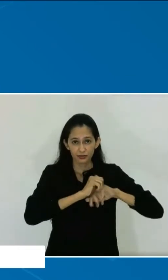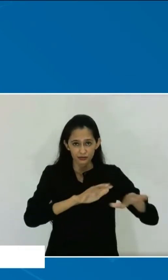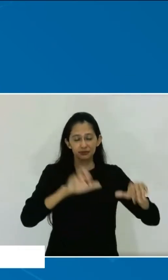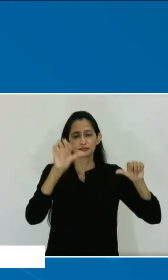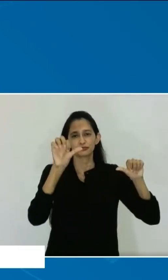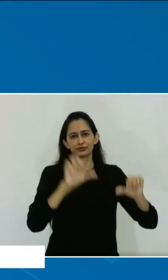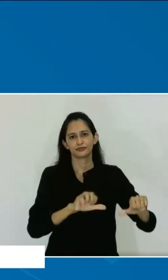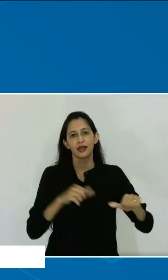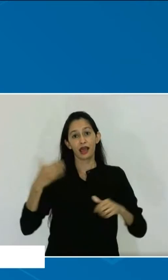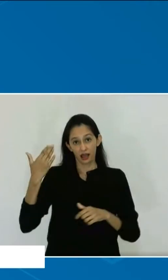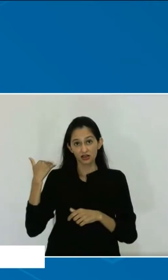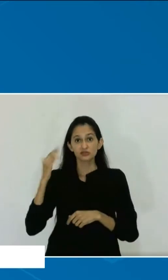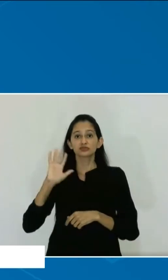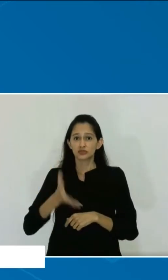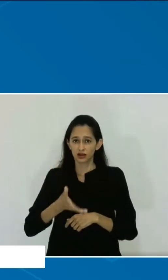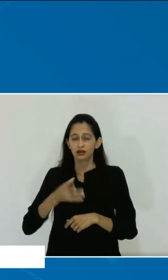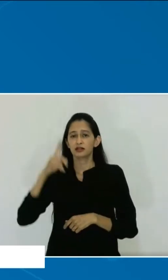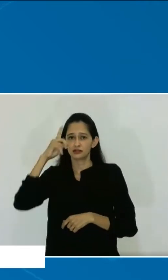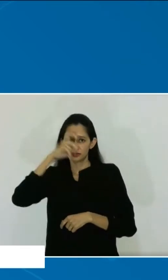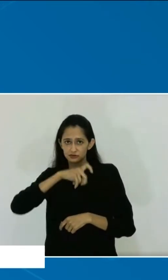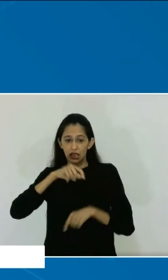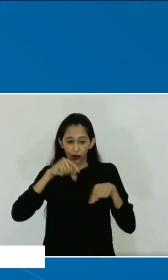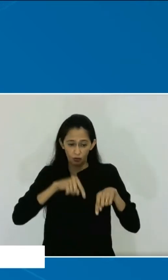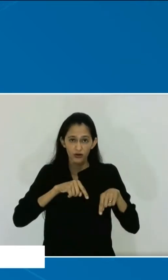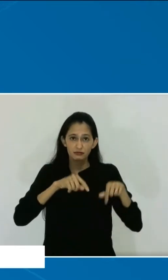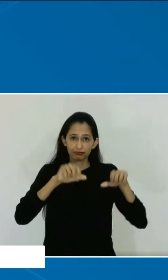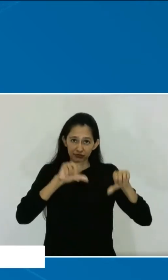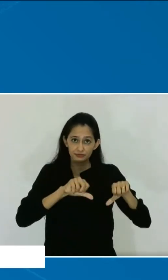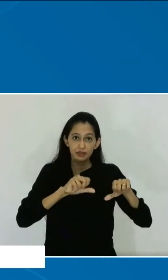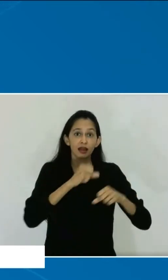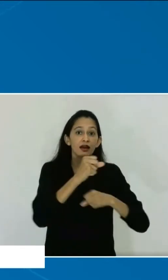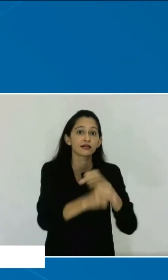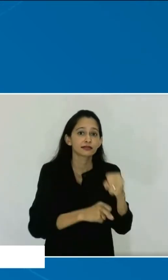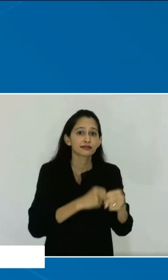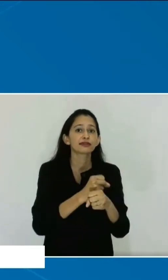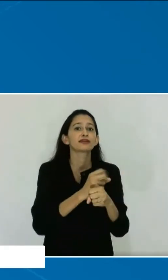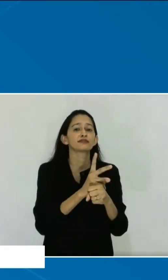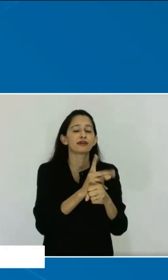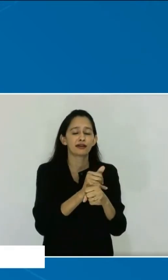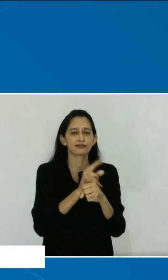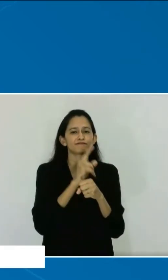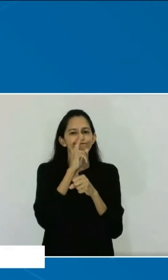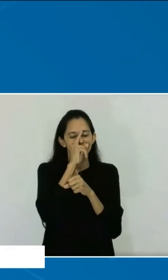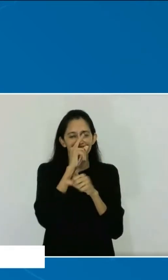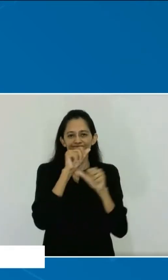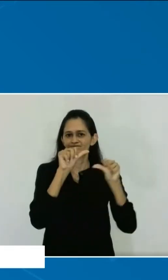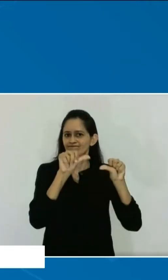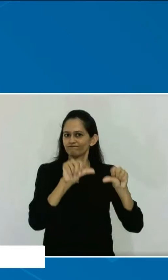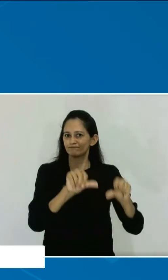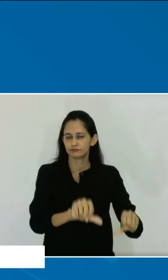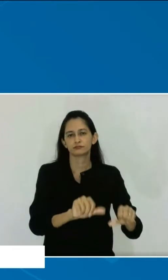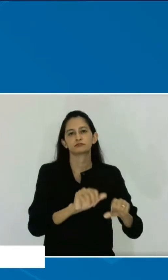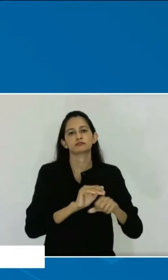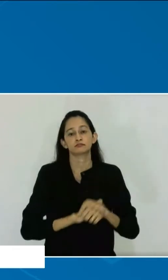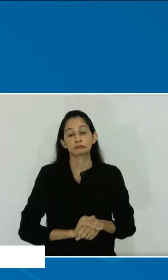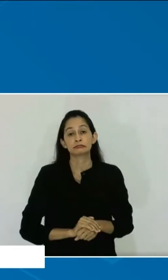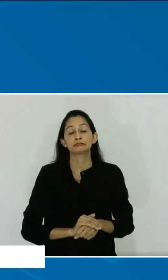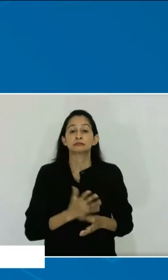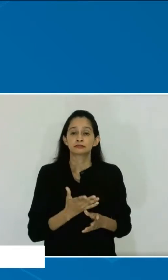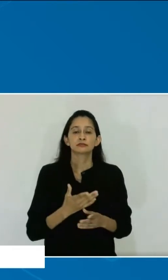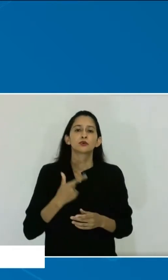tende, portanto, a se estender no próximo ano, né? Também, uma outra forma que tem atingido